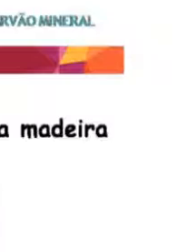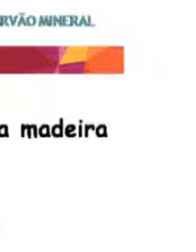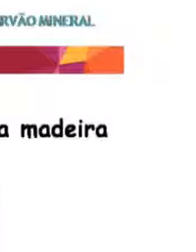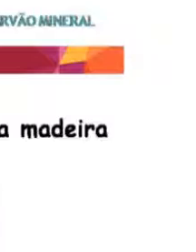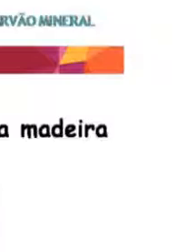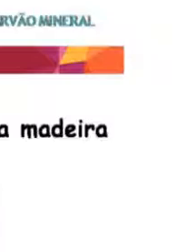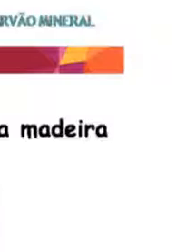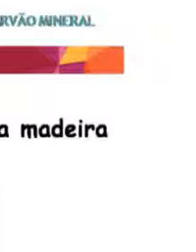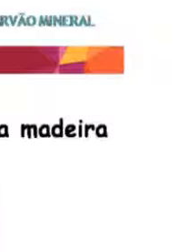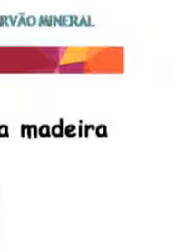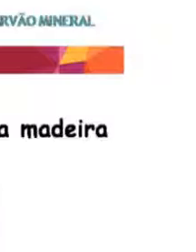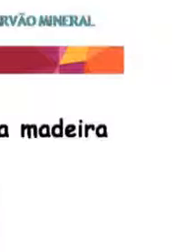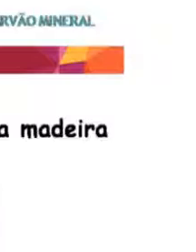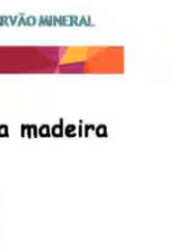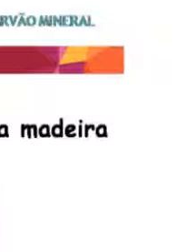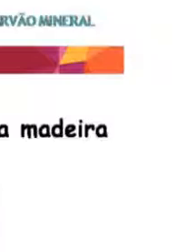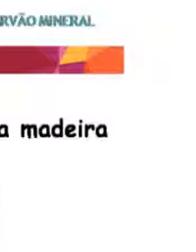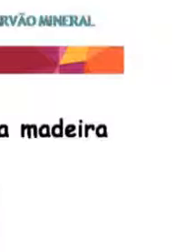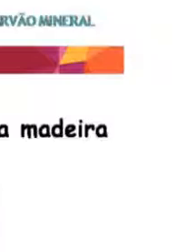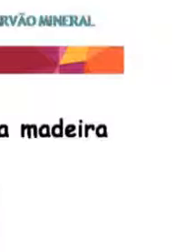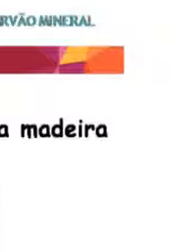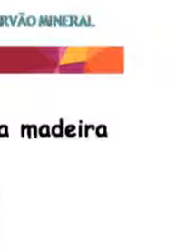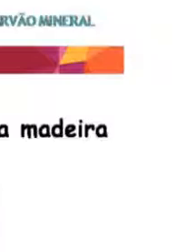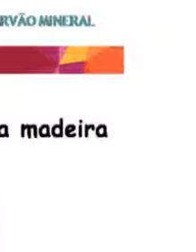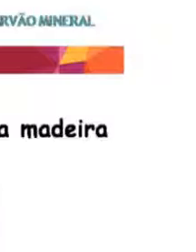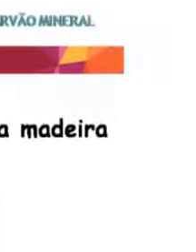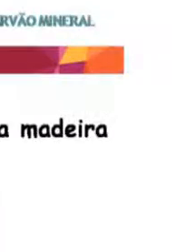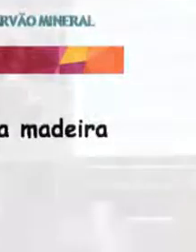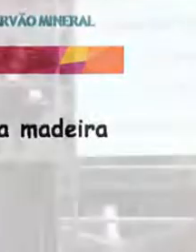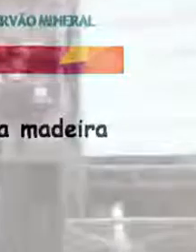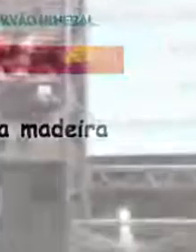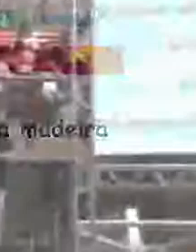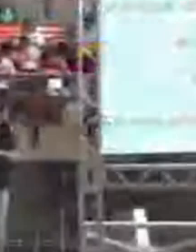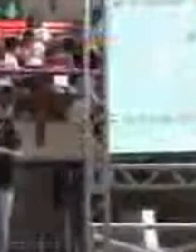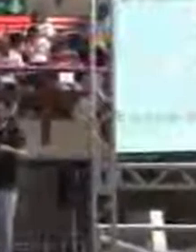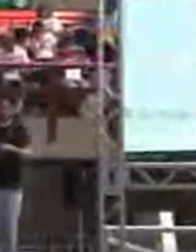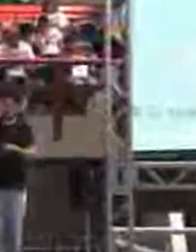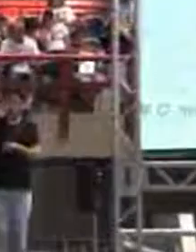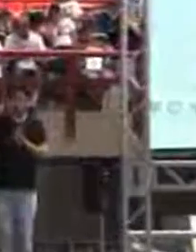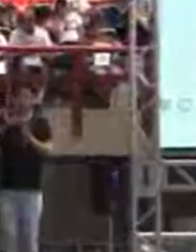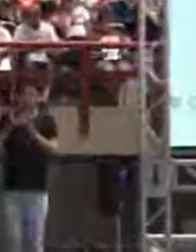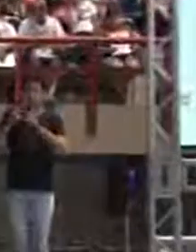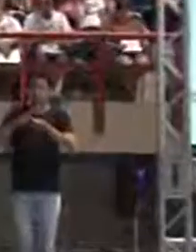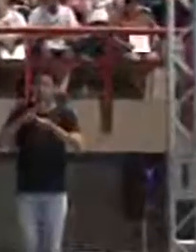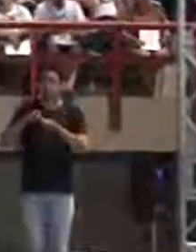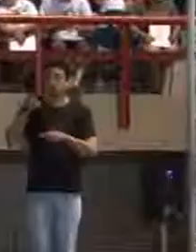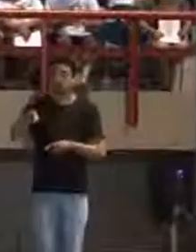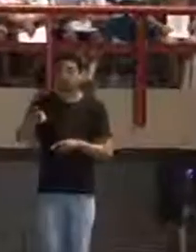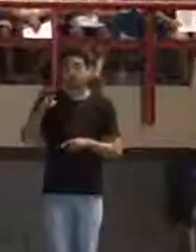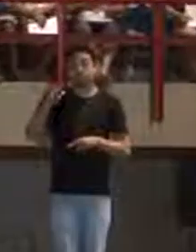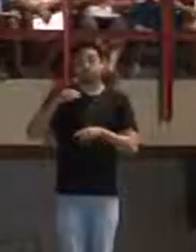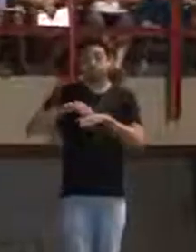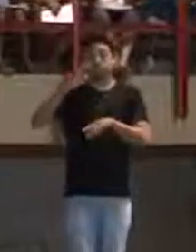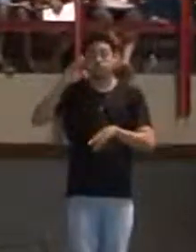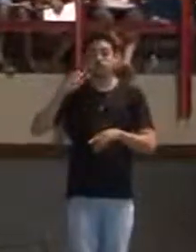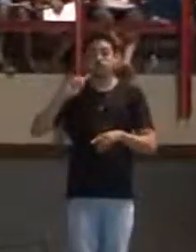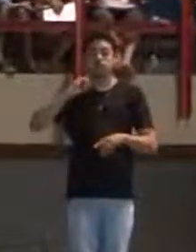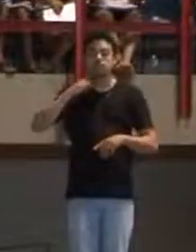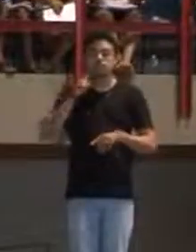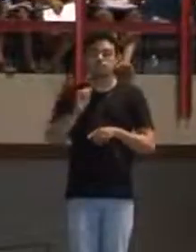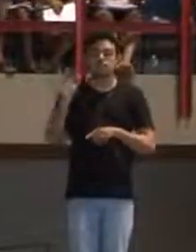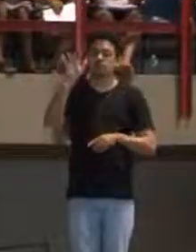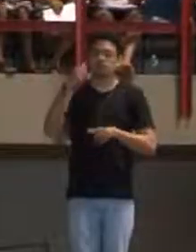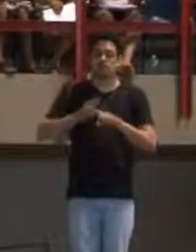dos combustíveis fósseis é o mais poluente de todos. Por que que esse carvão mineral ele é o